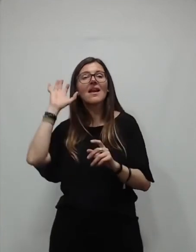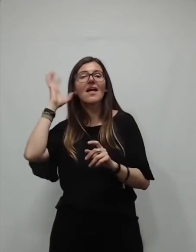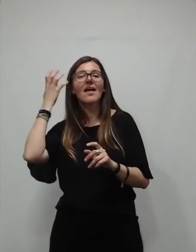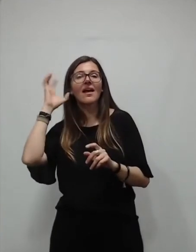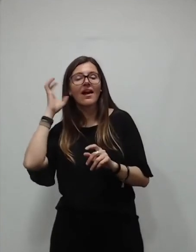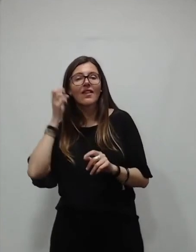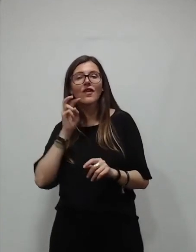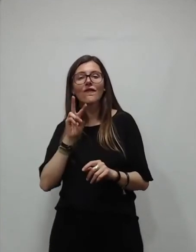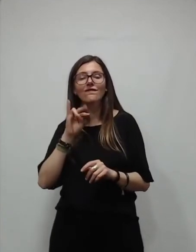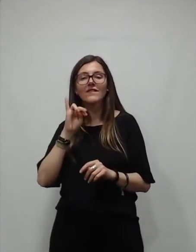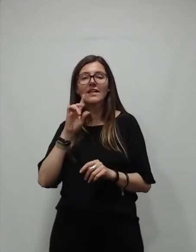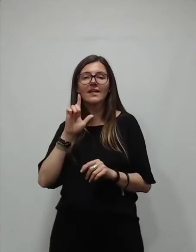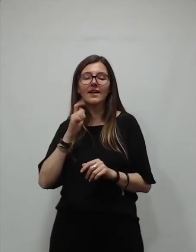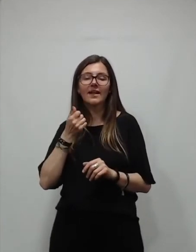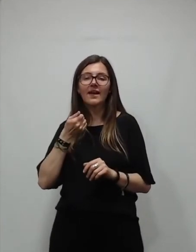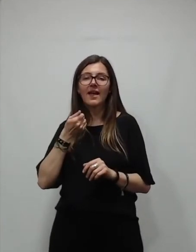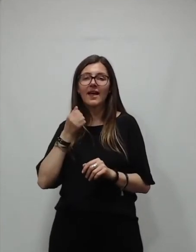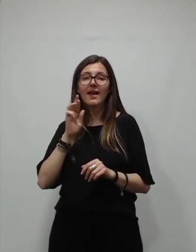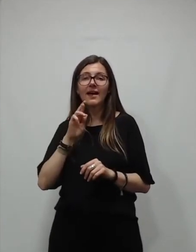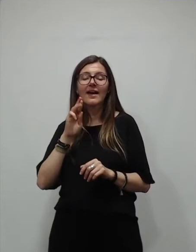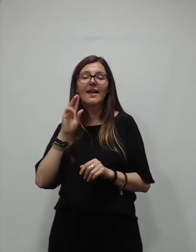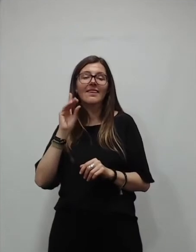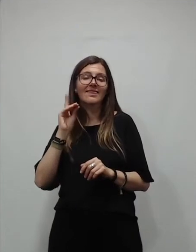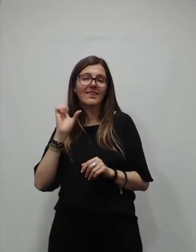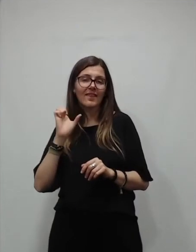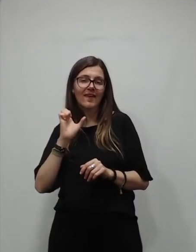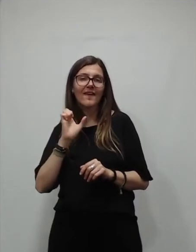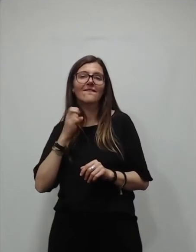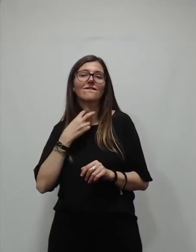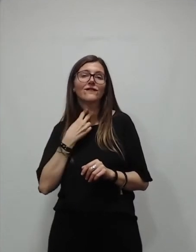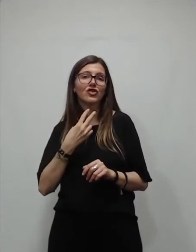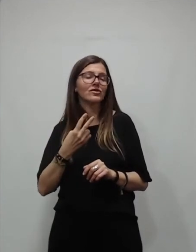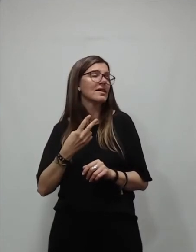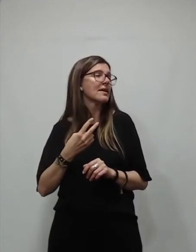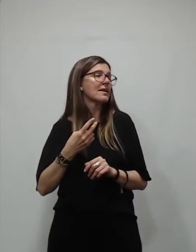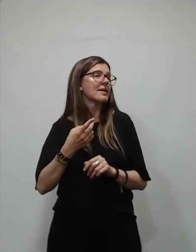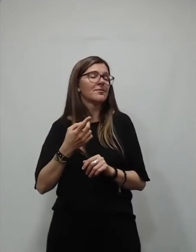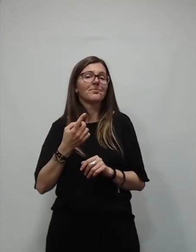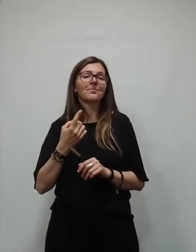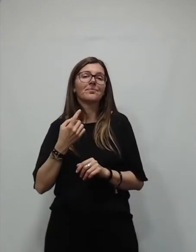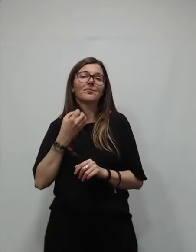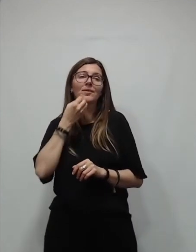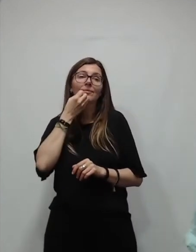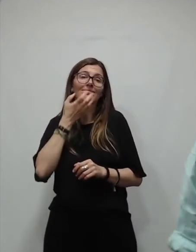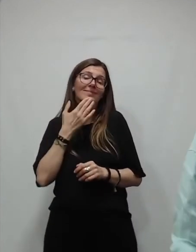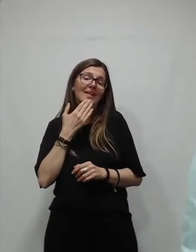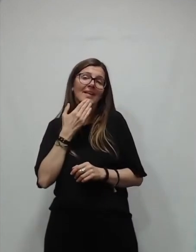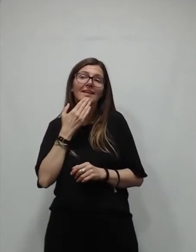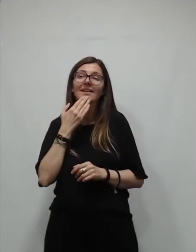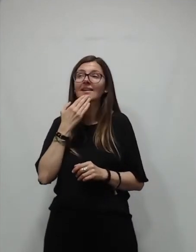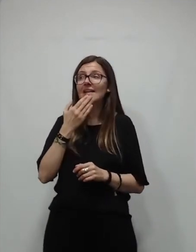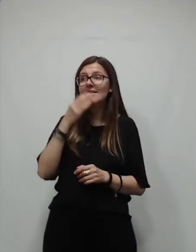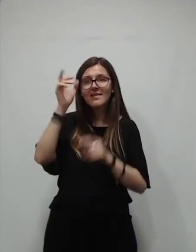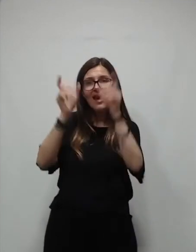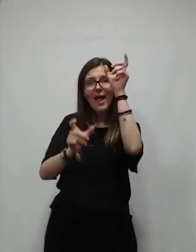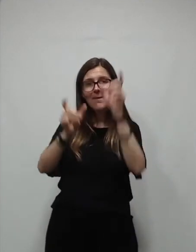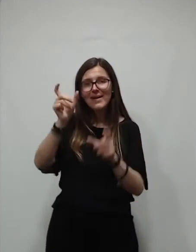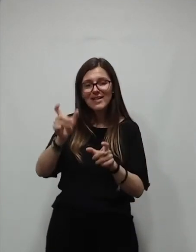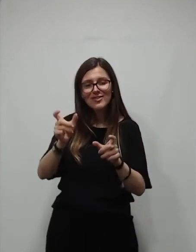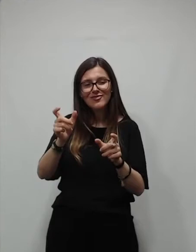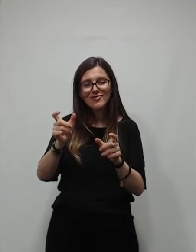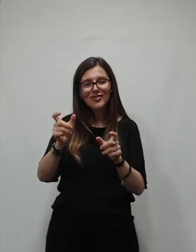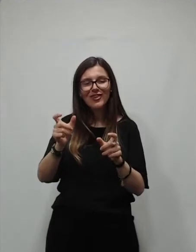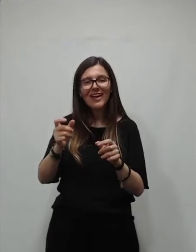algunos saludos a la gente que nos acompaña desde la virtualidad. Muchísimas gracias, realmente está siendo muy